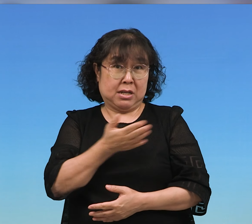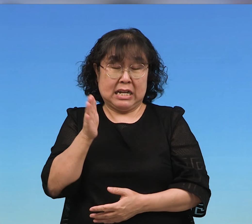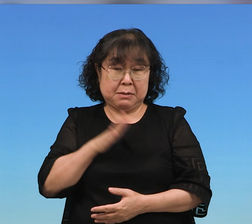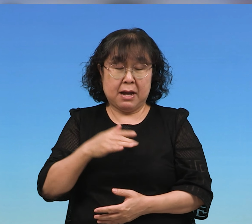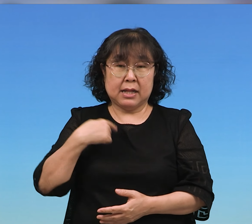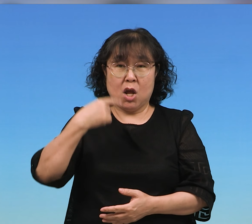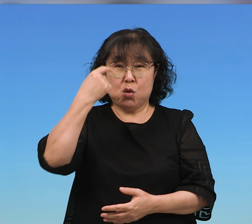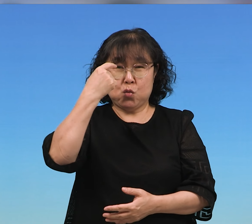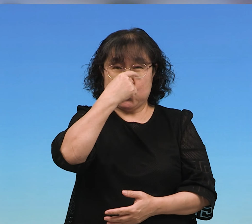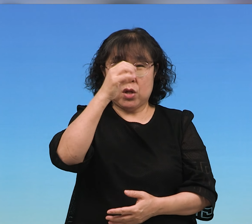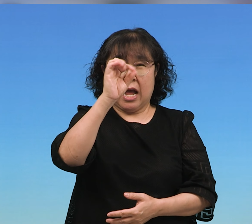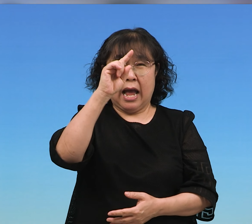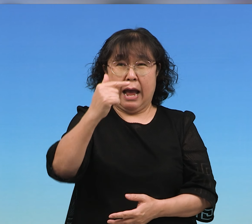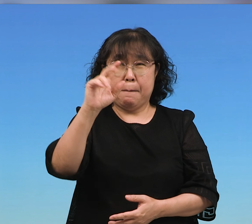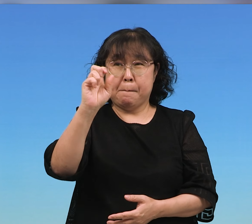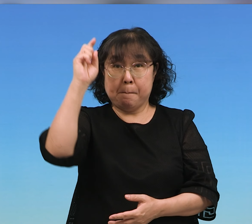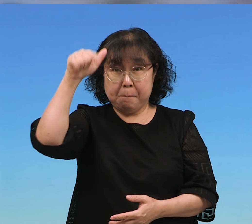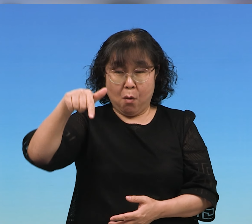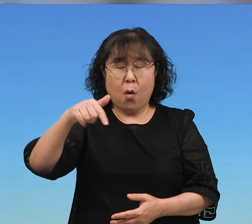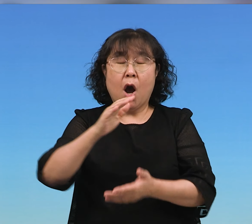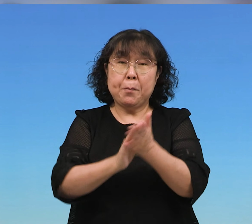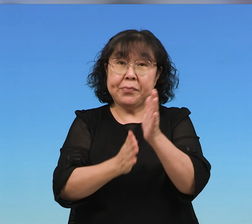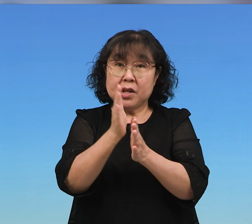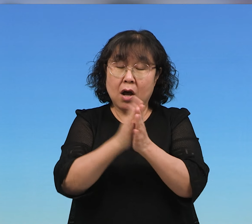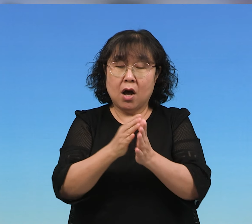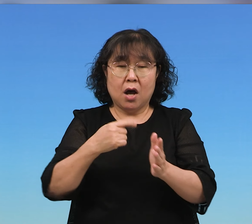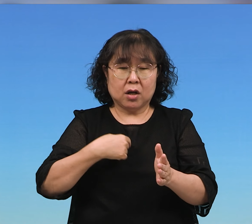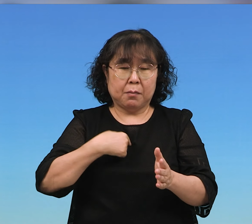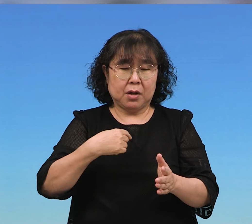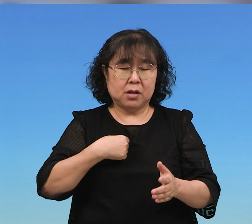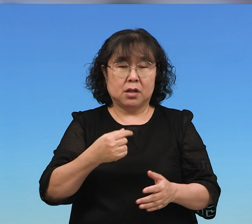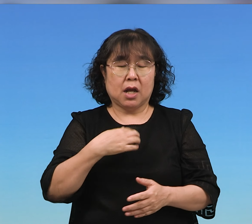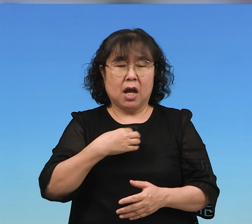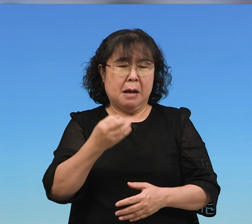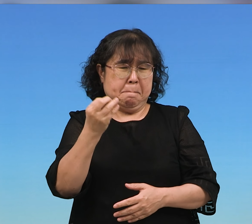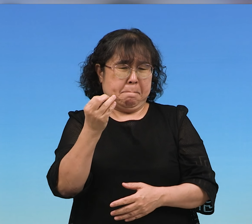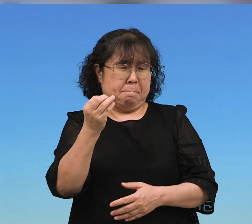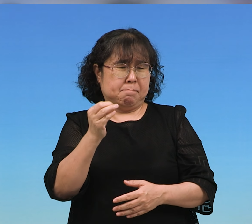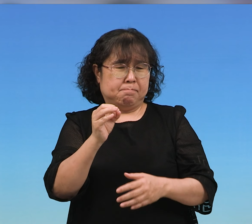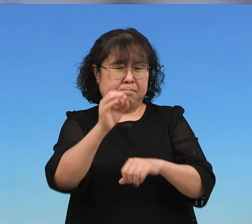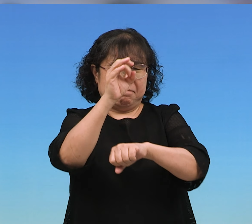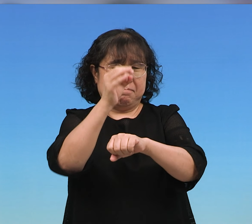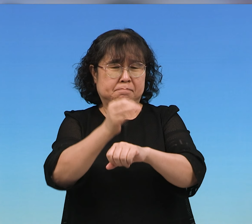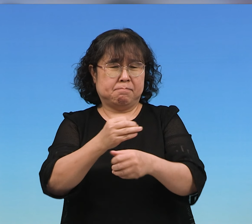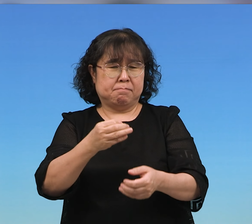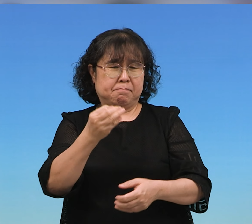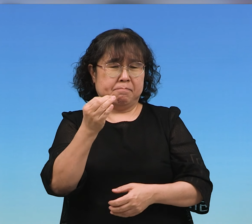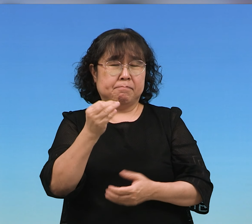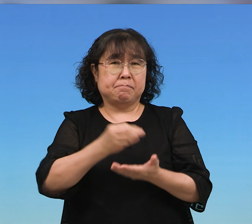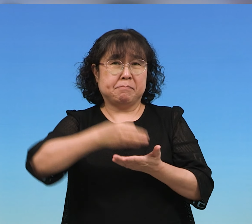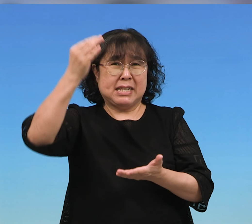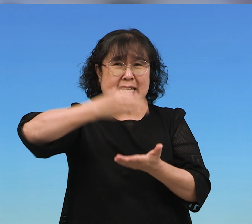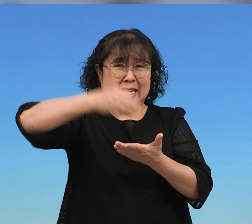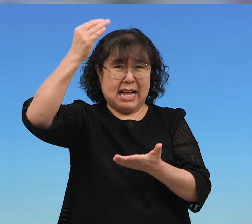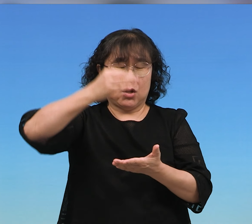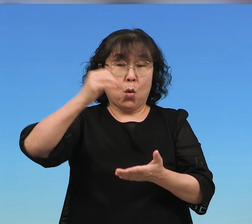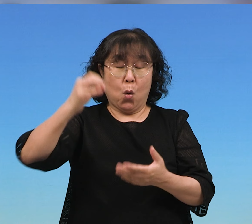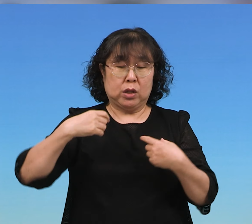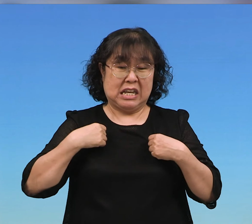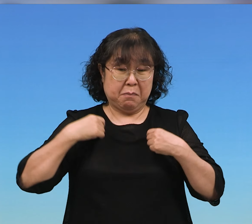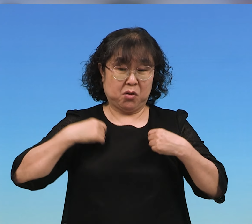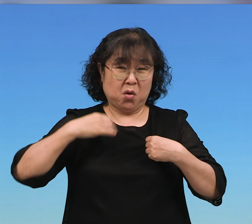없습니다. 굉장히 비싼 옷을 입었지만 딱 보면 아, 저분이 옷에 대한 안목이 없구나 딱 보이는